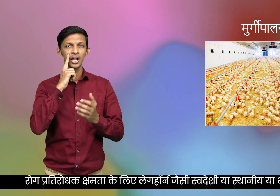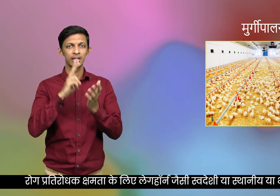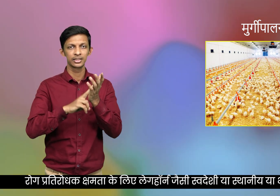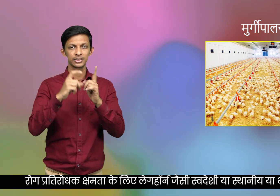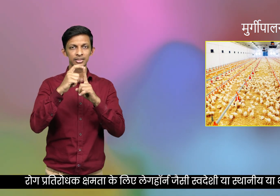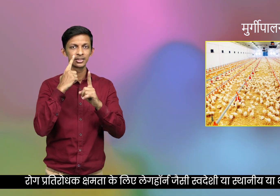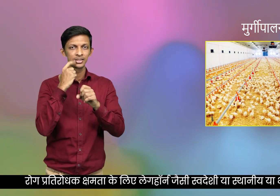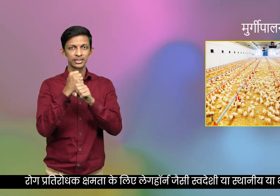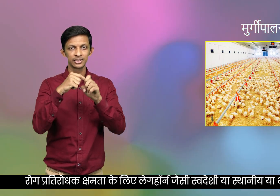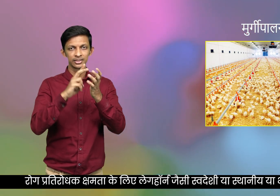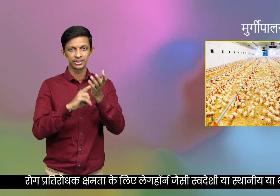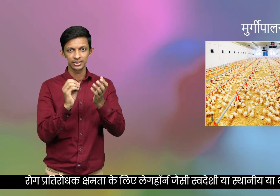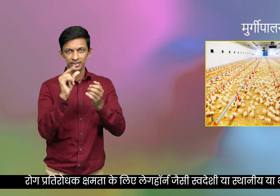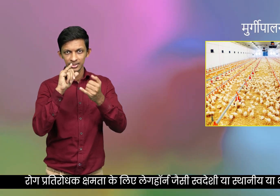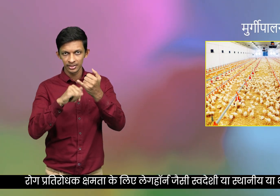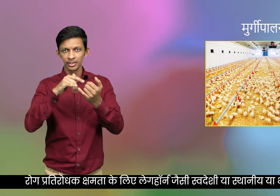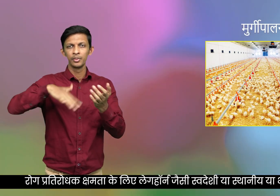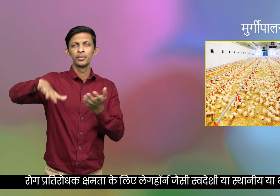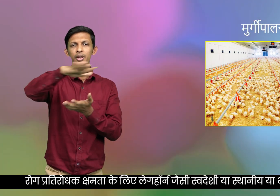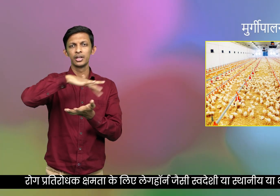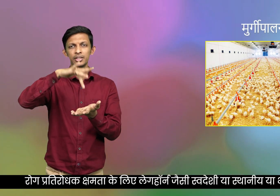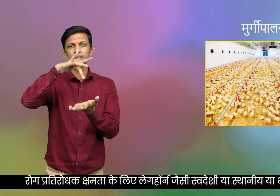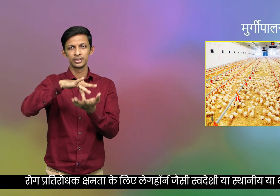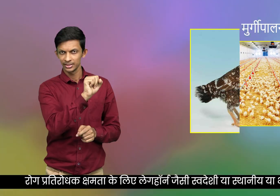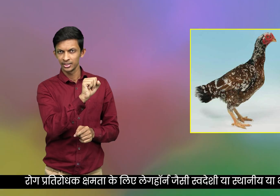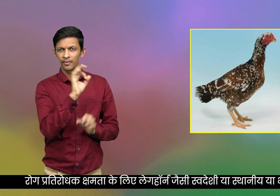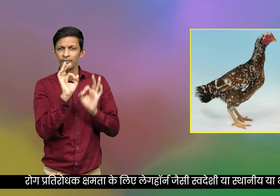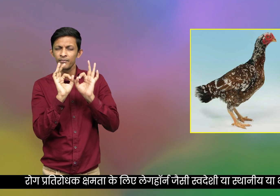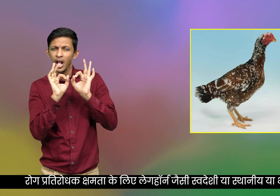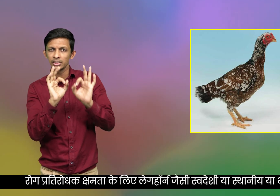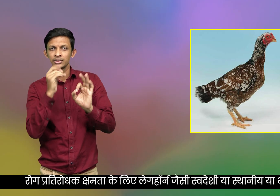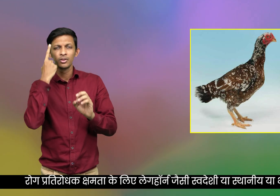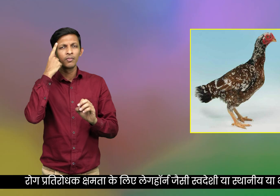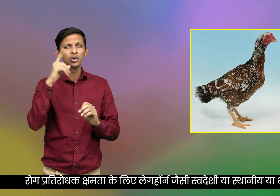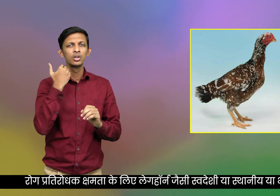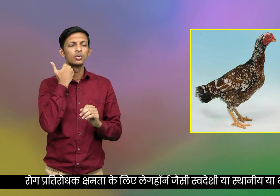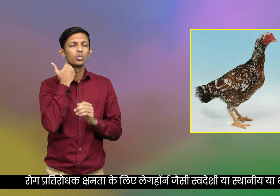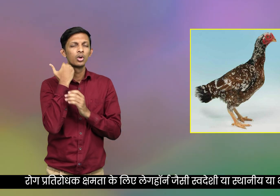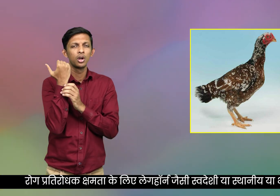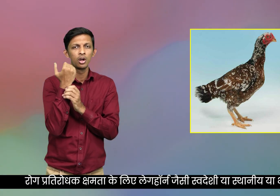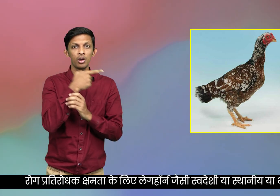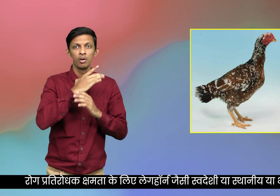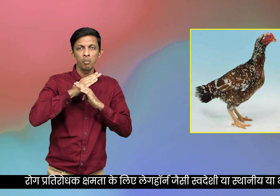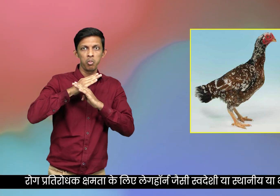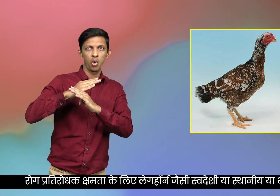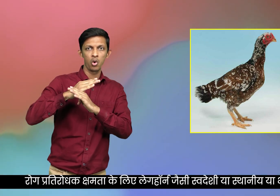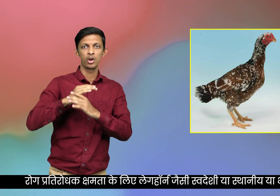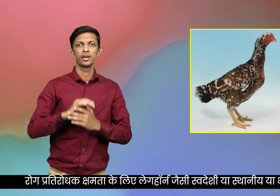रोग प्रतिरोधक क्षमता के लिए लेगहॉर्न जैसी स्वदेशी या स्थानीय या भारतीय